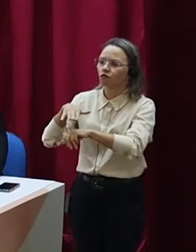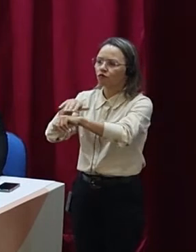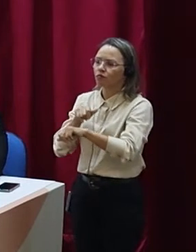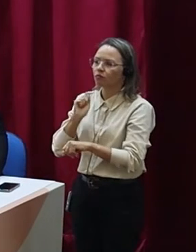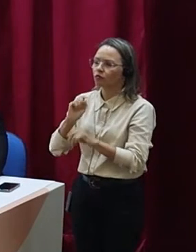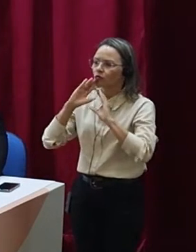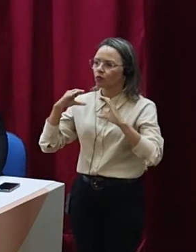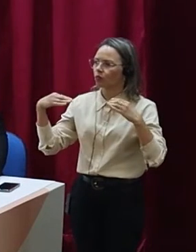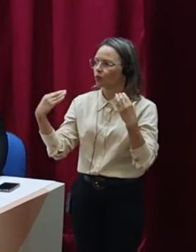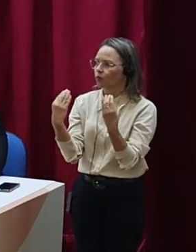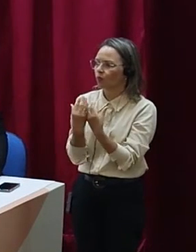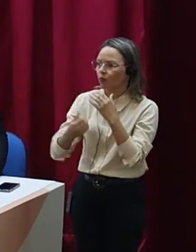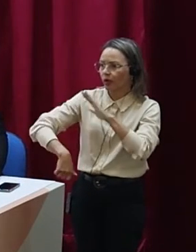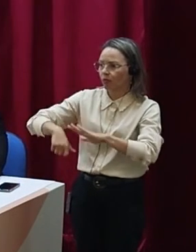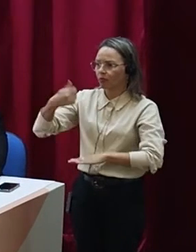del guaraní,